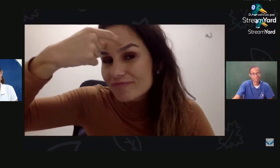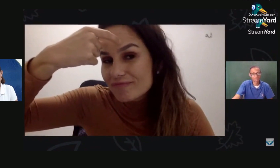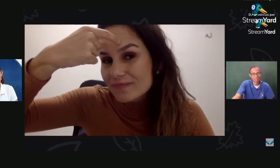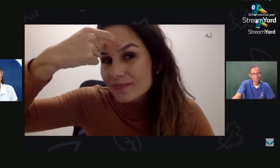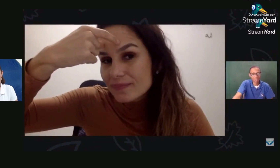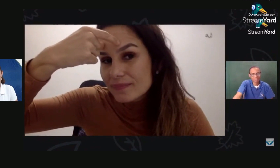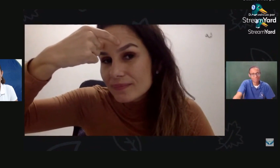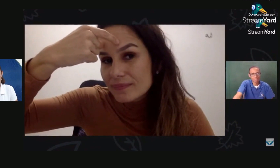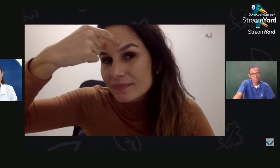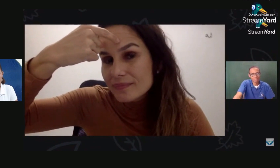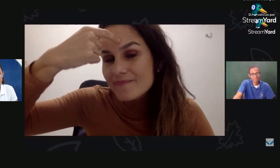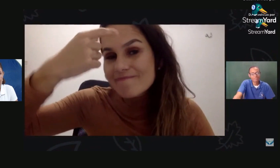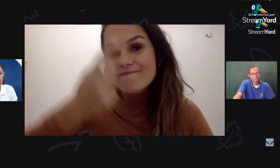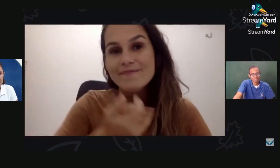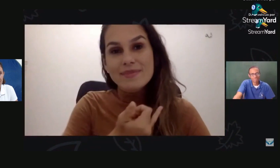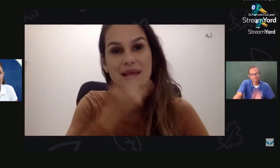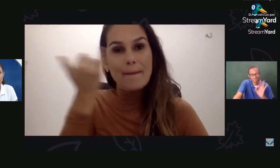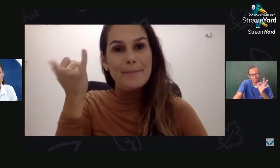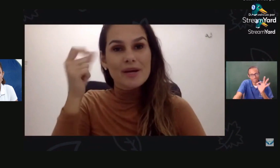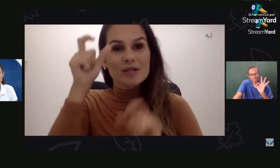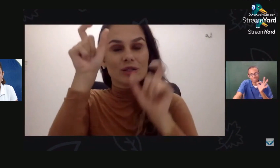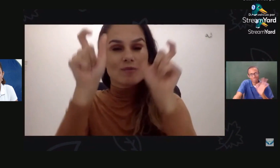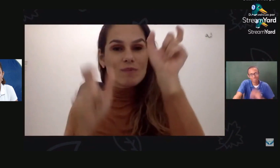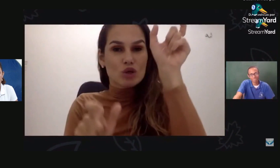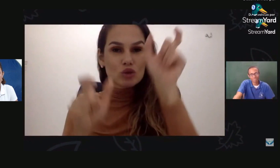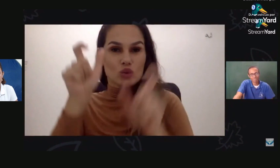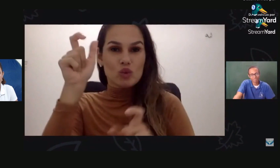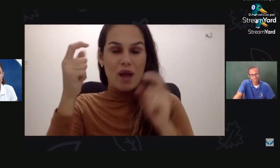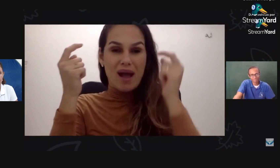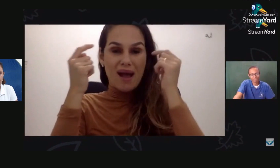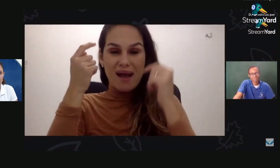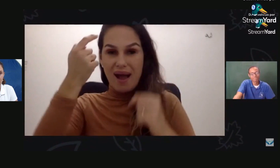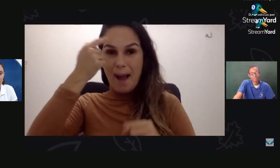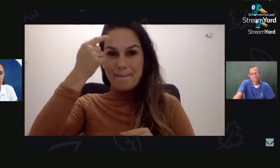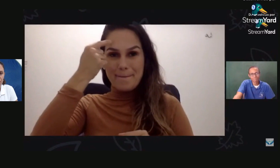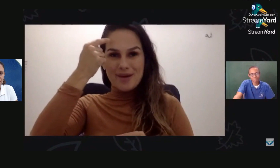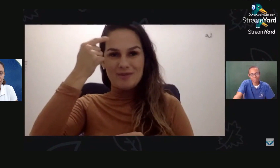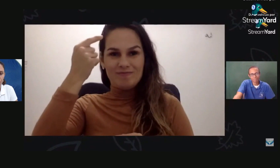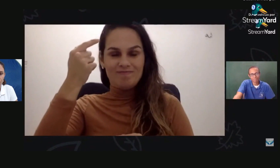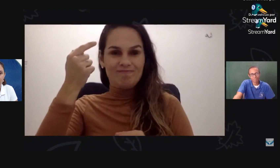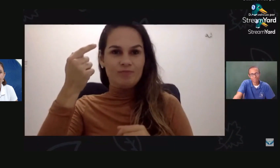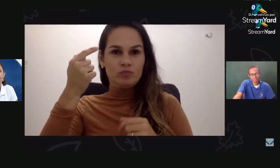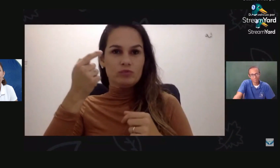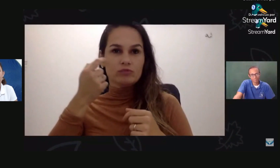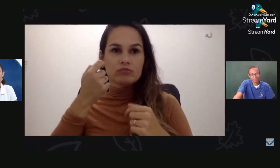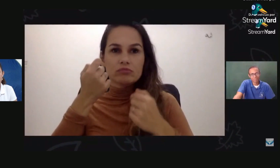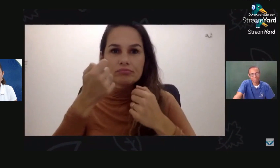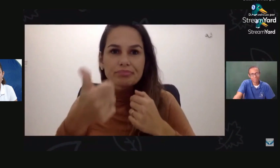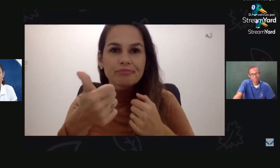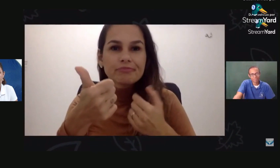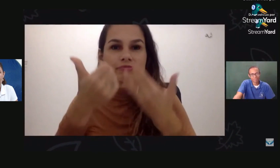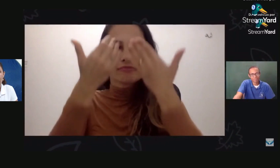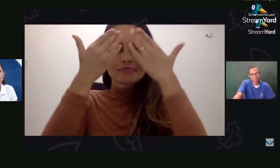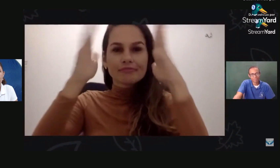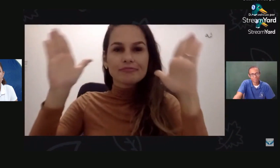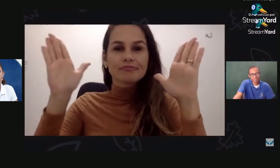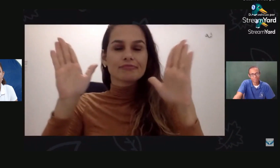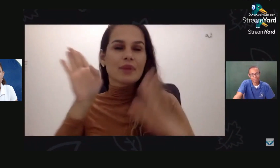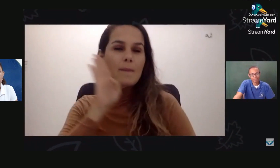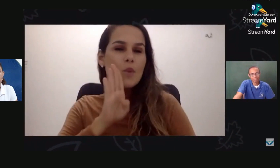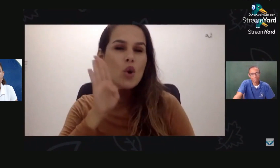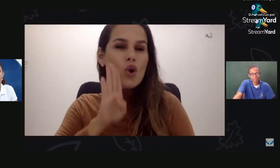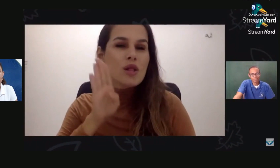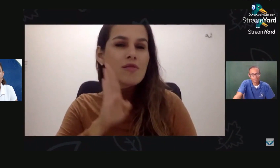depende, né, da consciência das pessoas, isso depende muito da consciência da pessoa, de cada um, de como